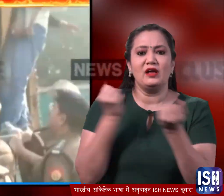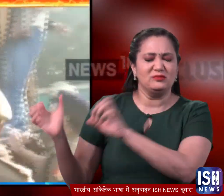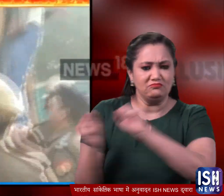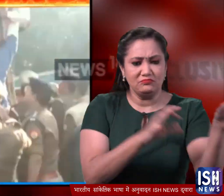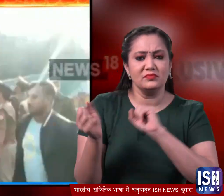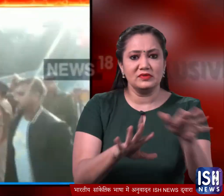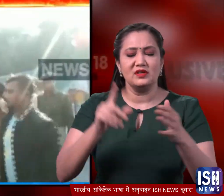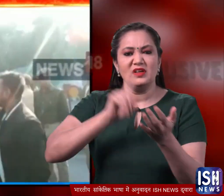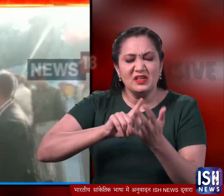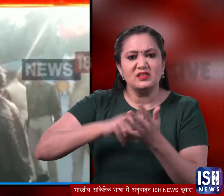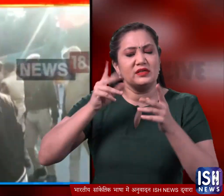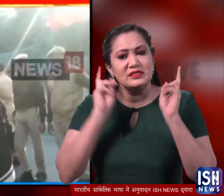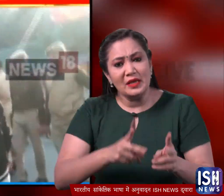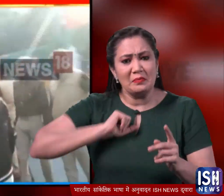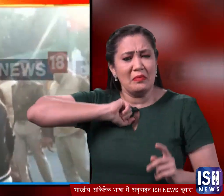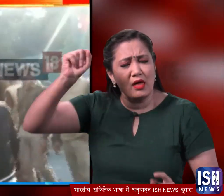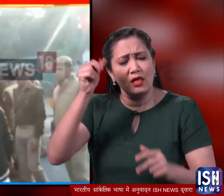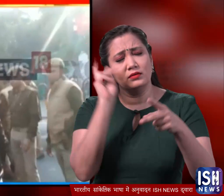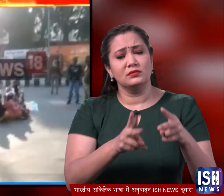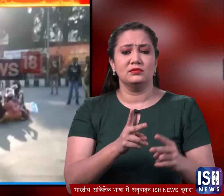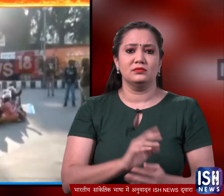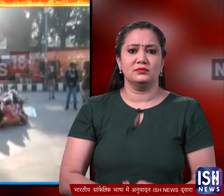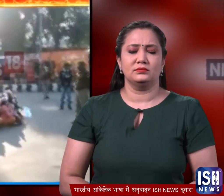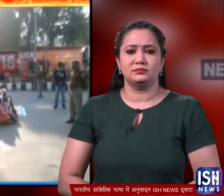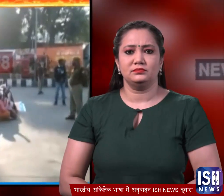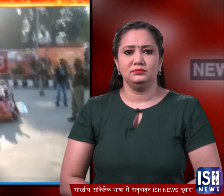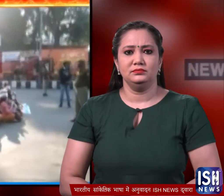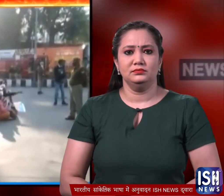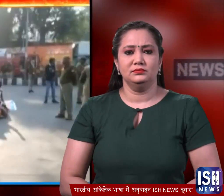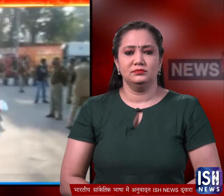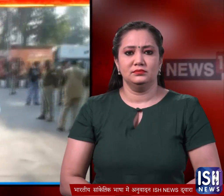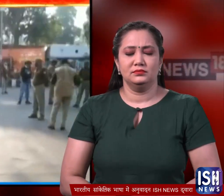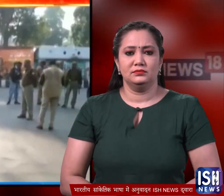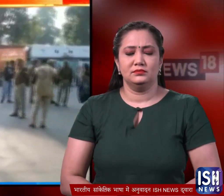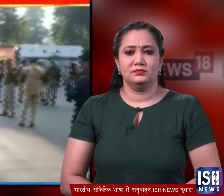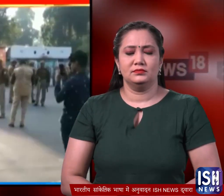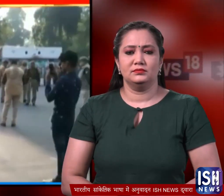जहां आरक्षण मांग रहे इन उम्मीदवारों ने नारे लगाना जारी रखा।